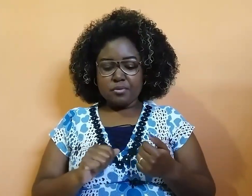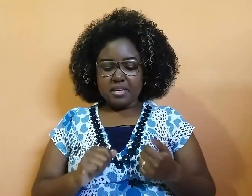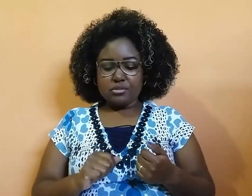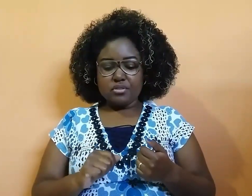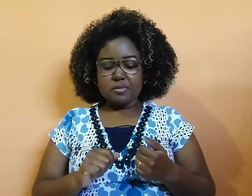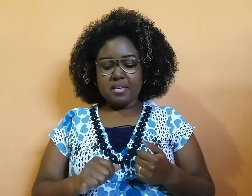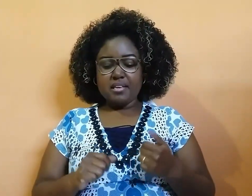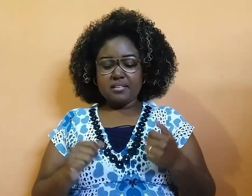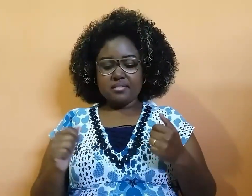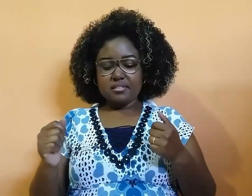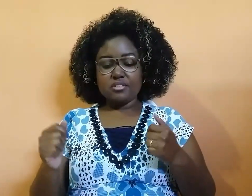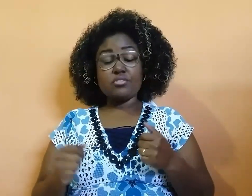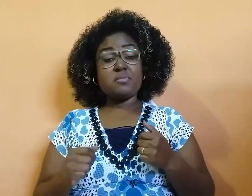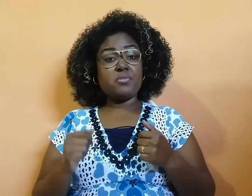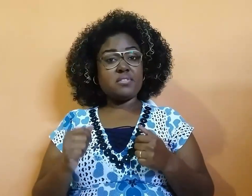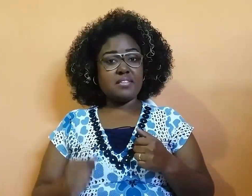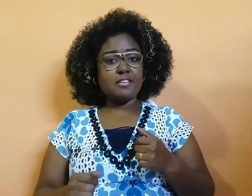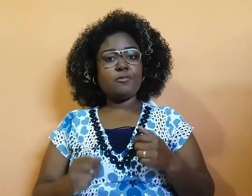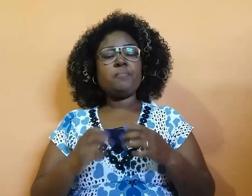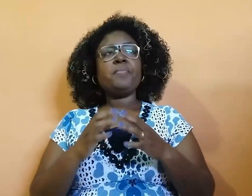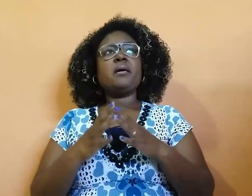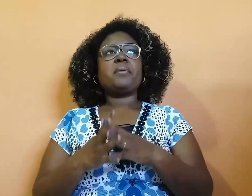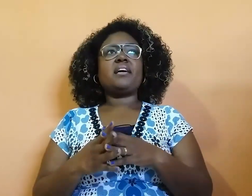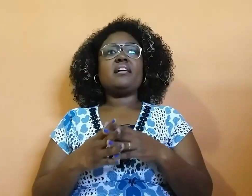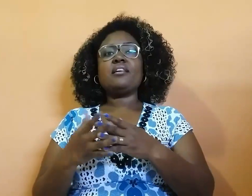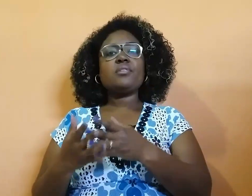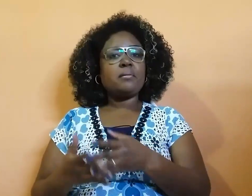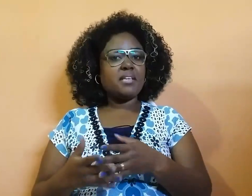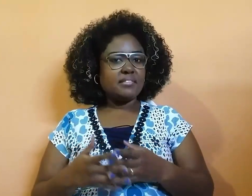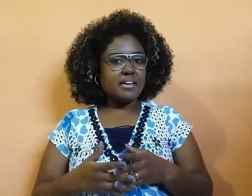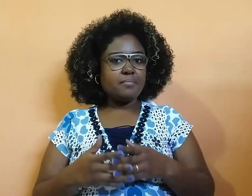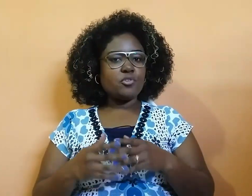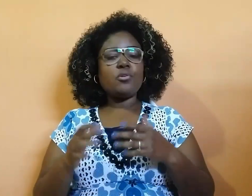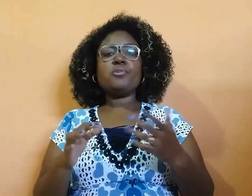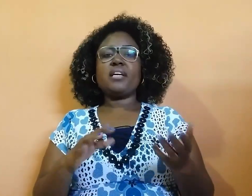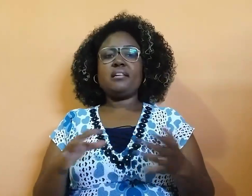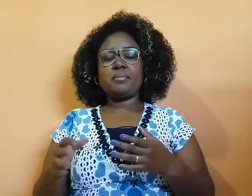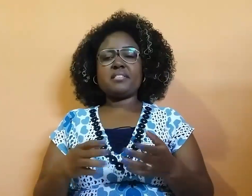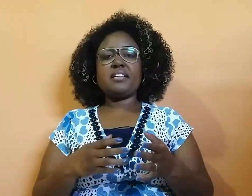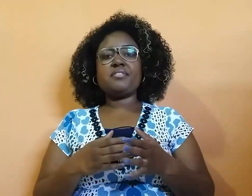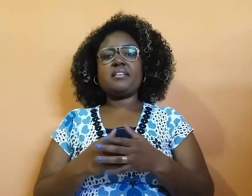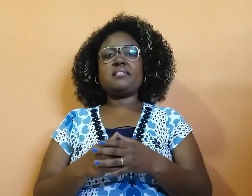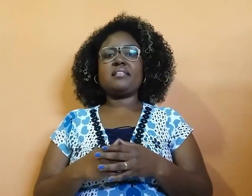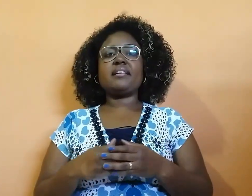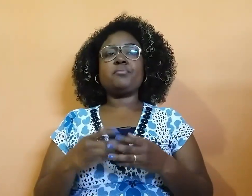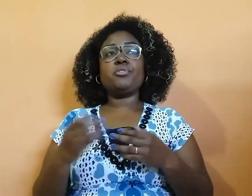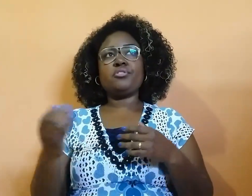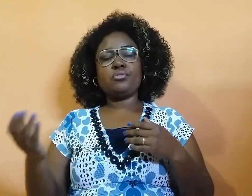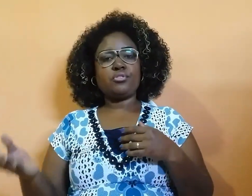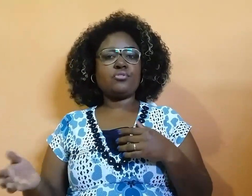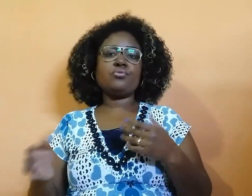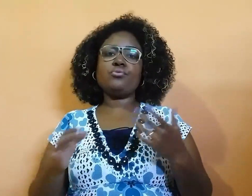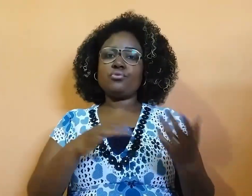5626 em 2005 para regulamentar como que a líbia deve ser ensinada por instrutores surdos